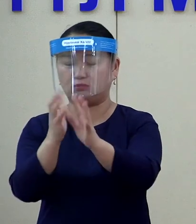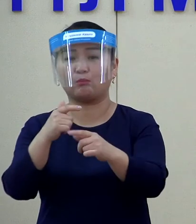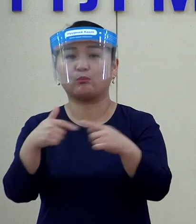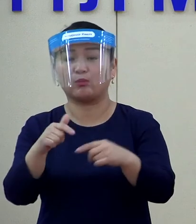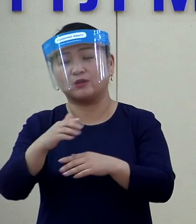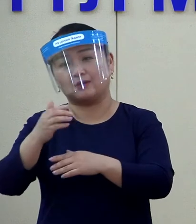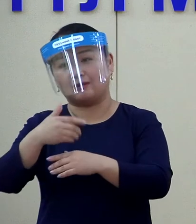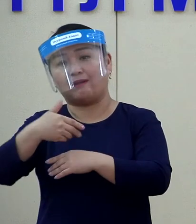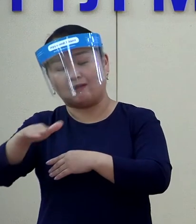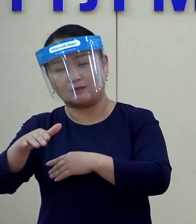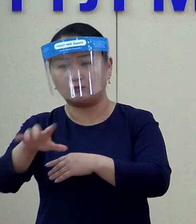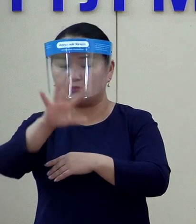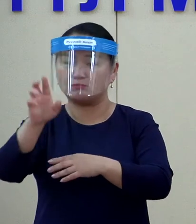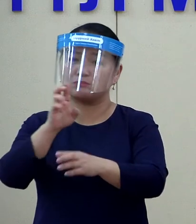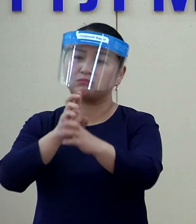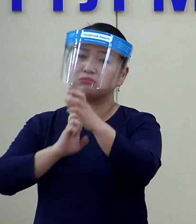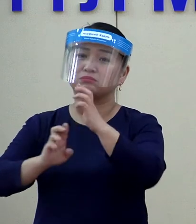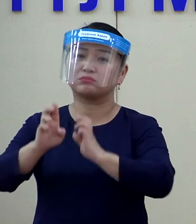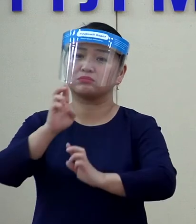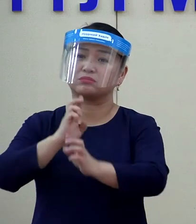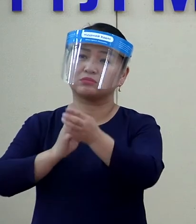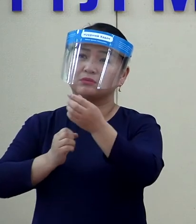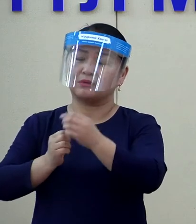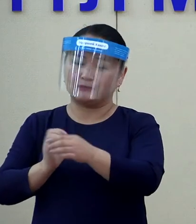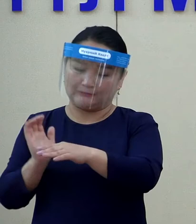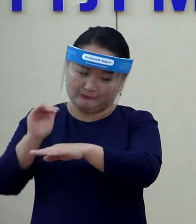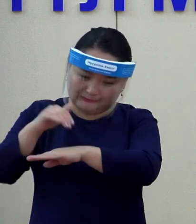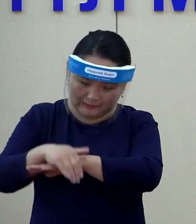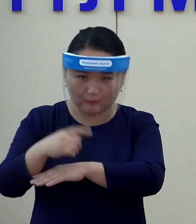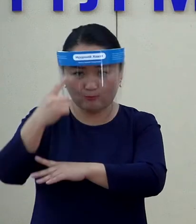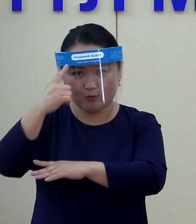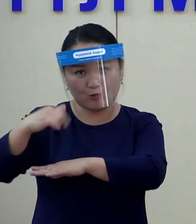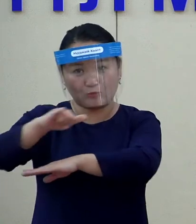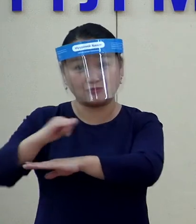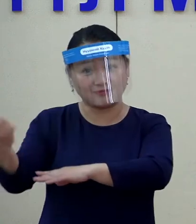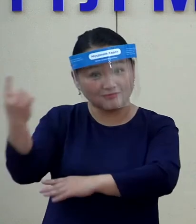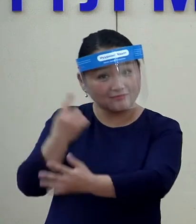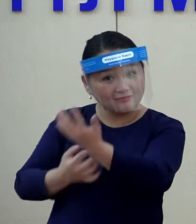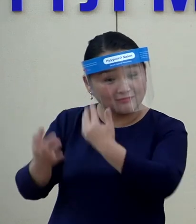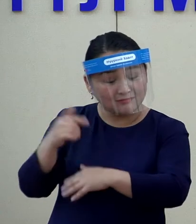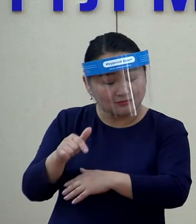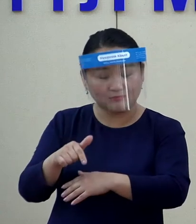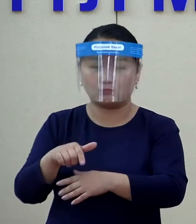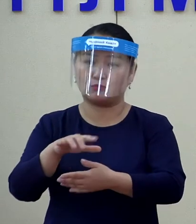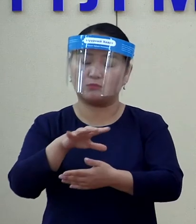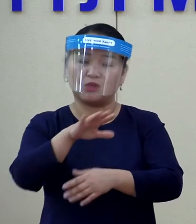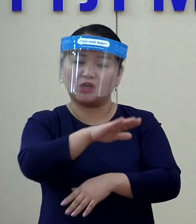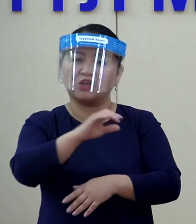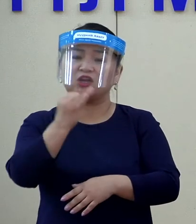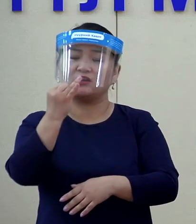мэт олон түмэн бэрхшээлийг давж эх орондоо ирсэн. Ингээд ирсэн улсуудын ихэнх нь оюутнууд